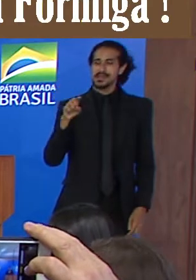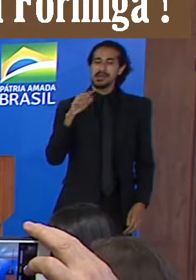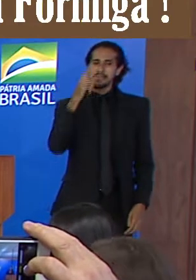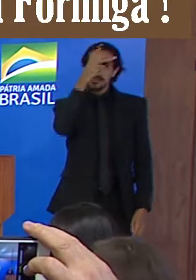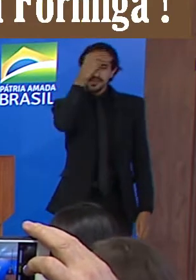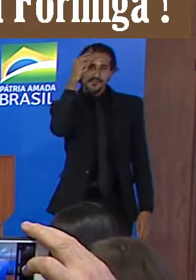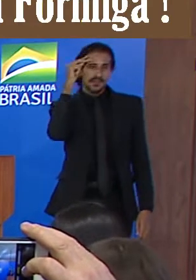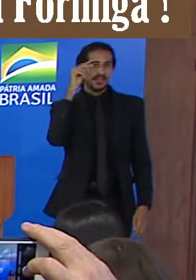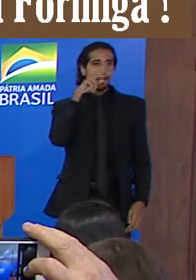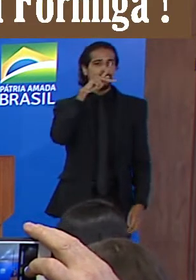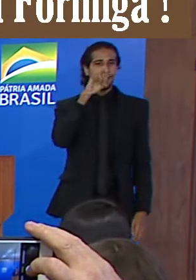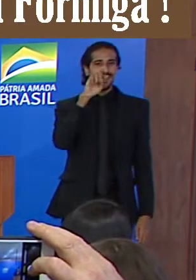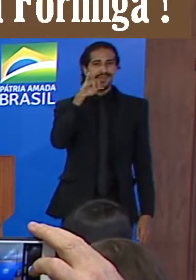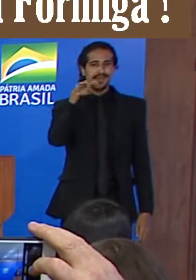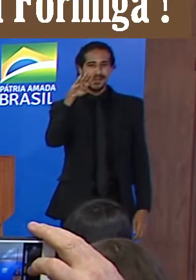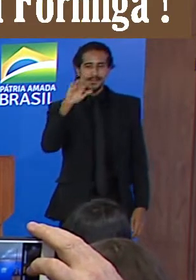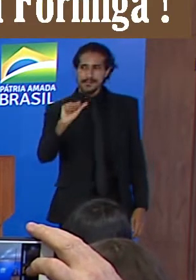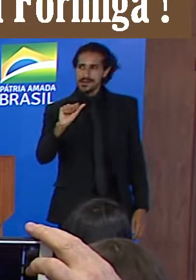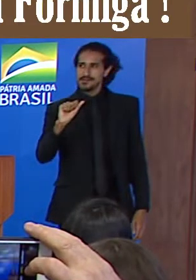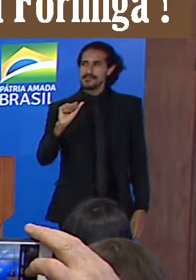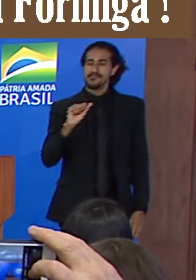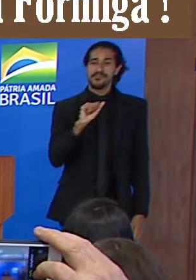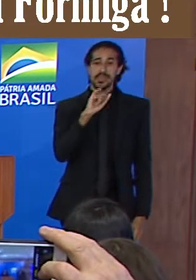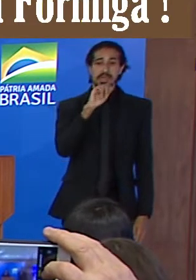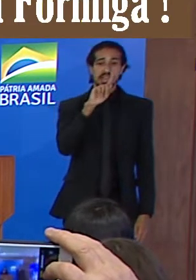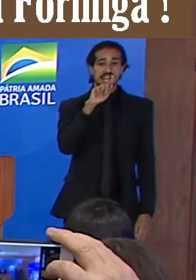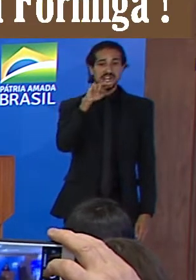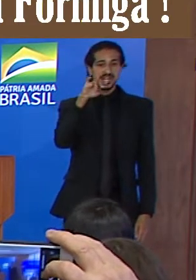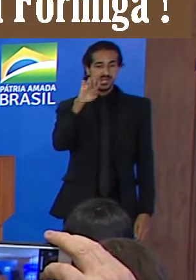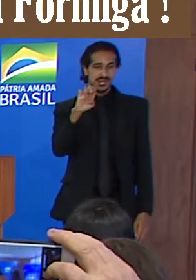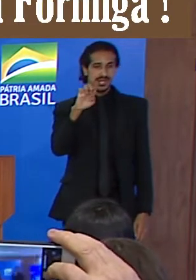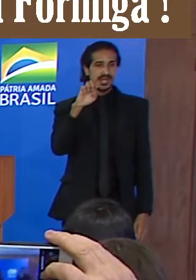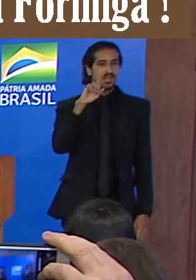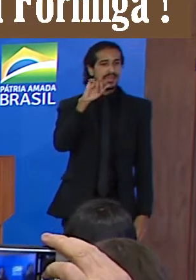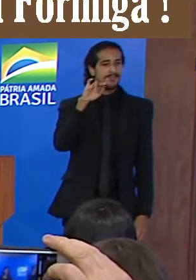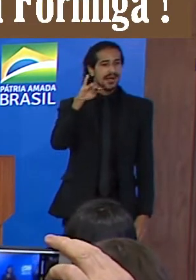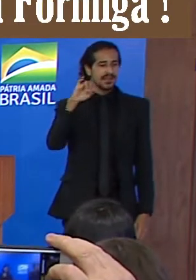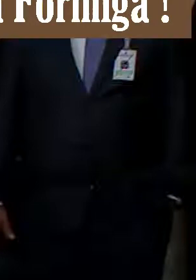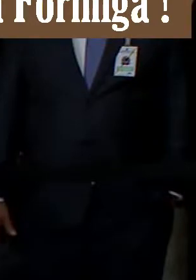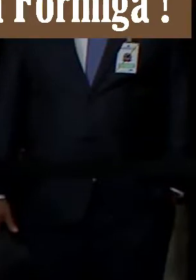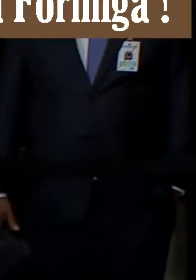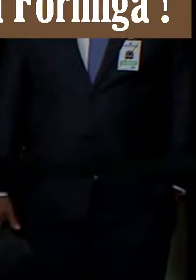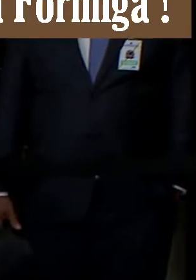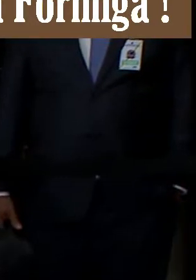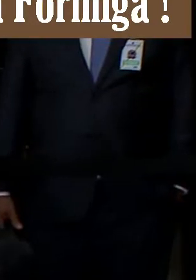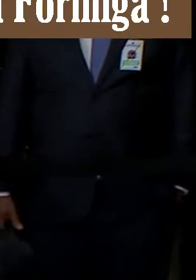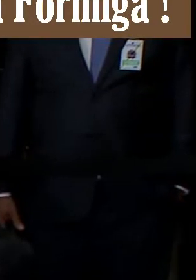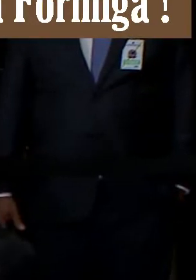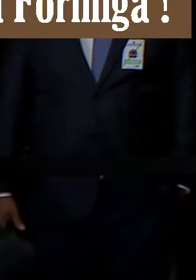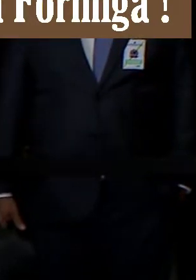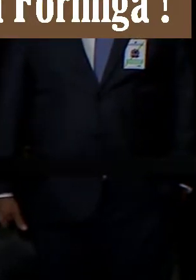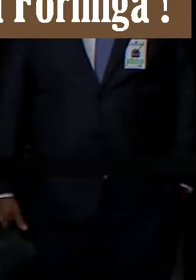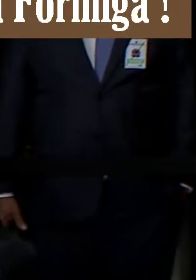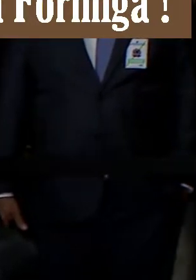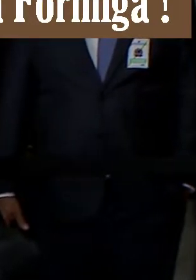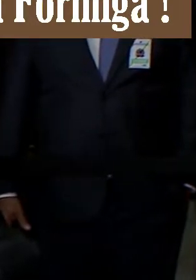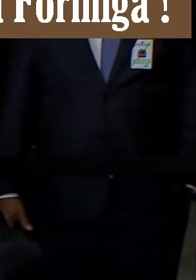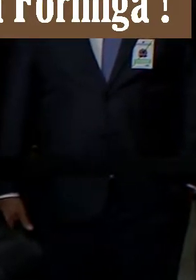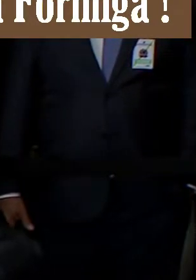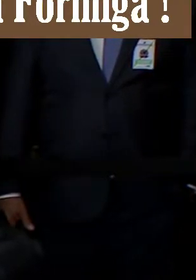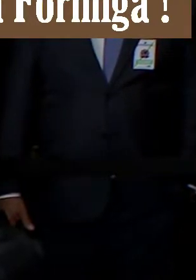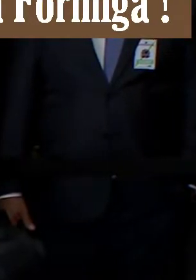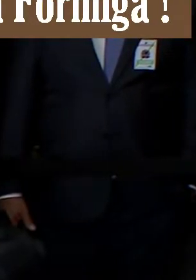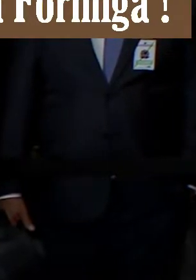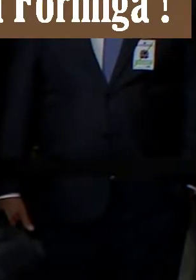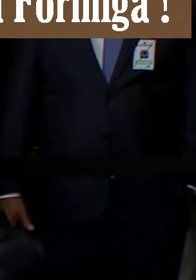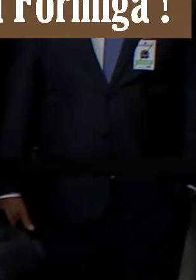Paraíba Ingrid Graciliano Cisne Guimarães presidente da associação Pais de Anjos da Bahia e as